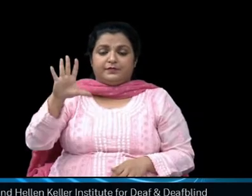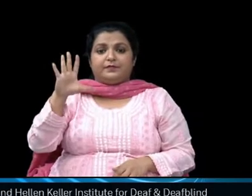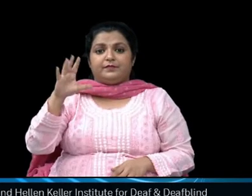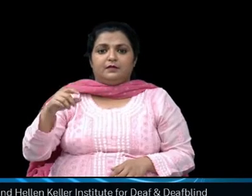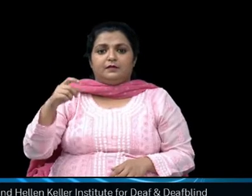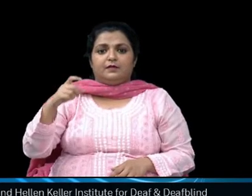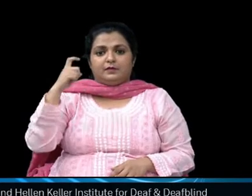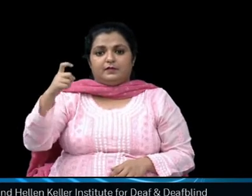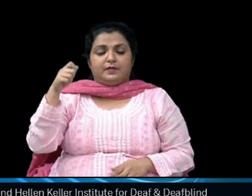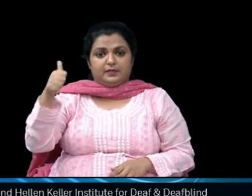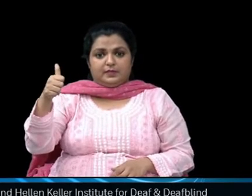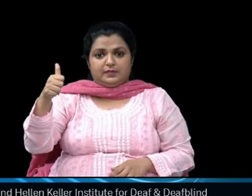आहे